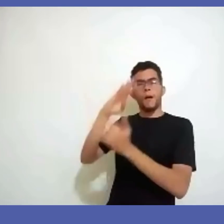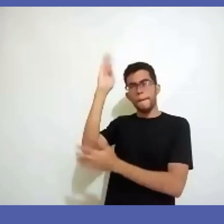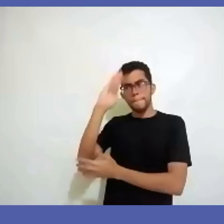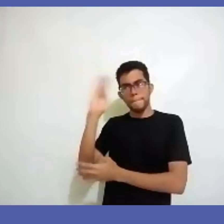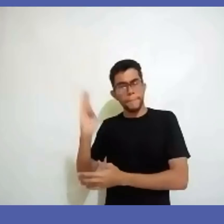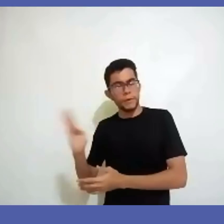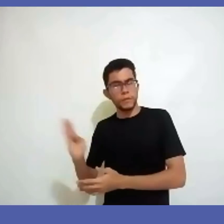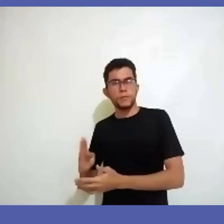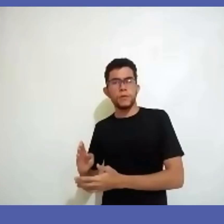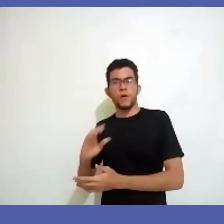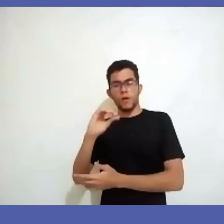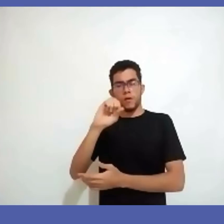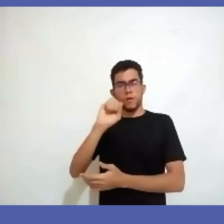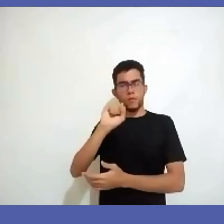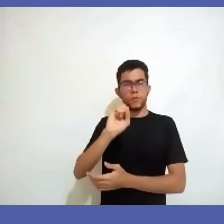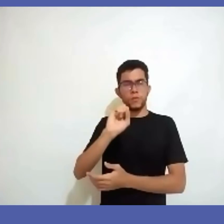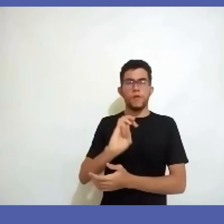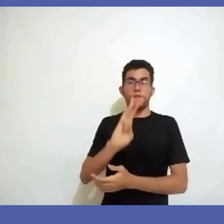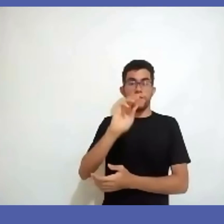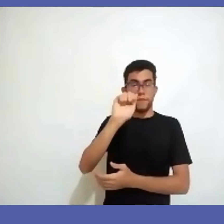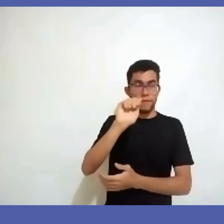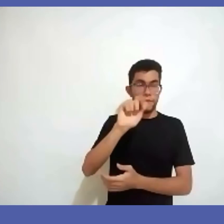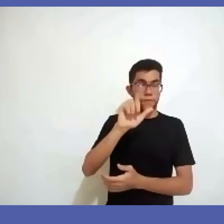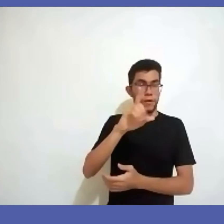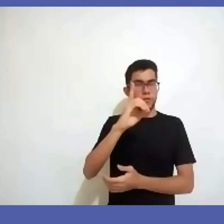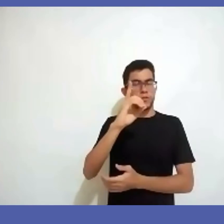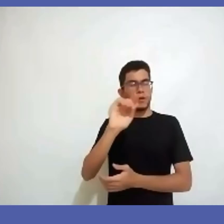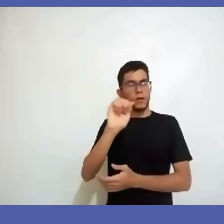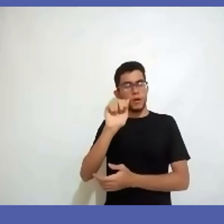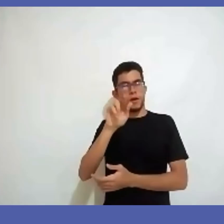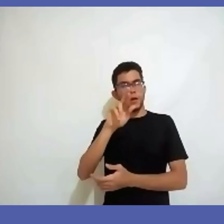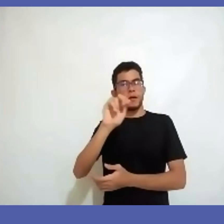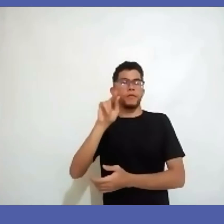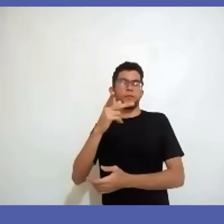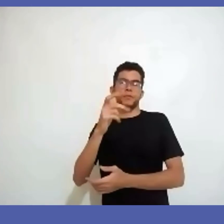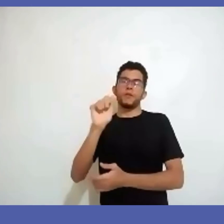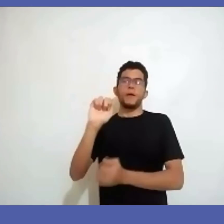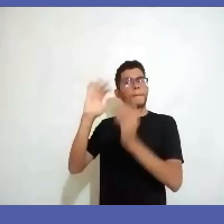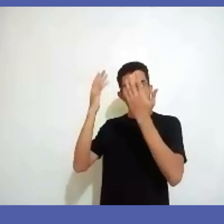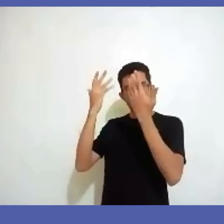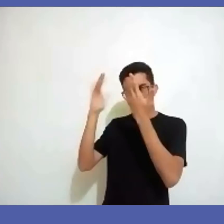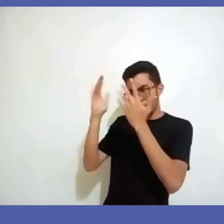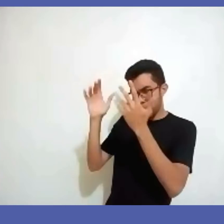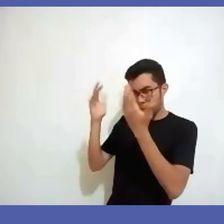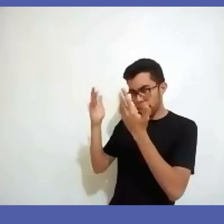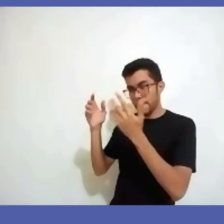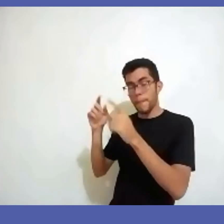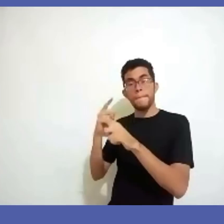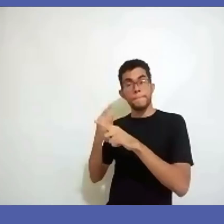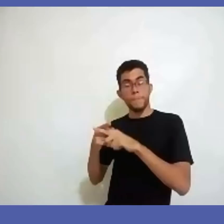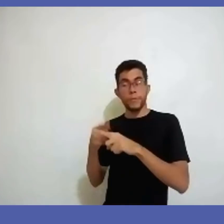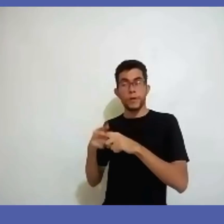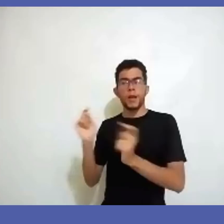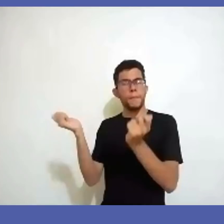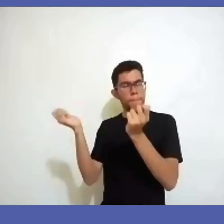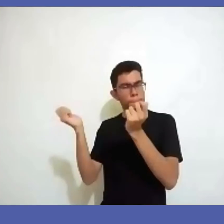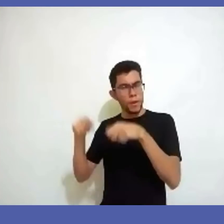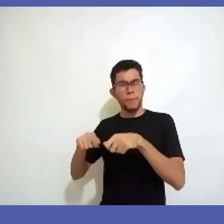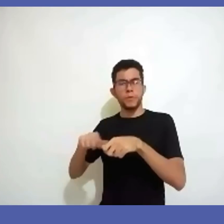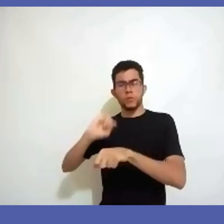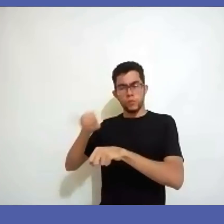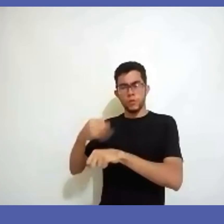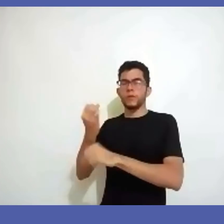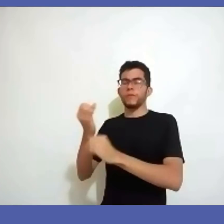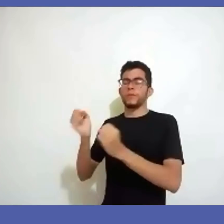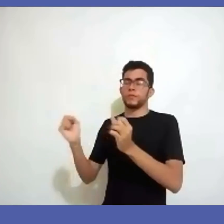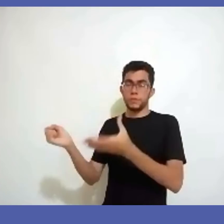que ajudou, né, a tornar possível, né, a declaração, né, da independência de Israel. Então, a